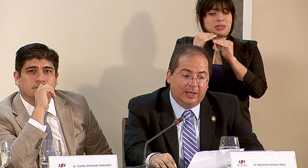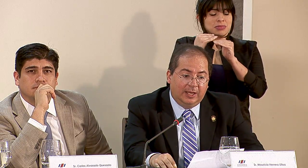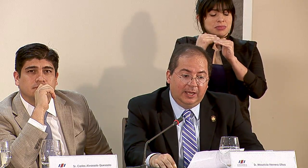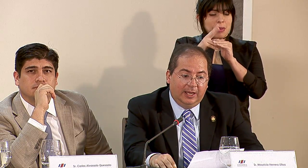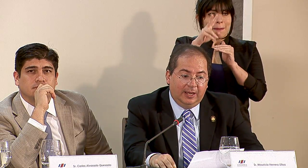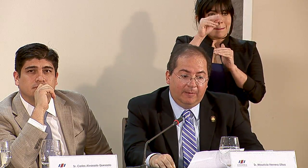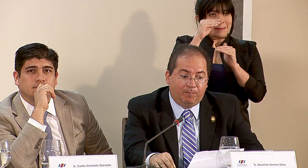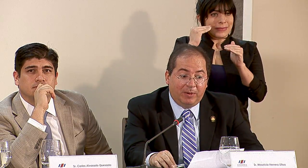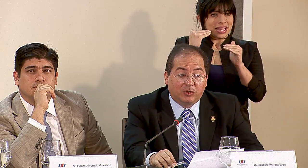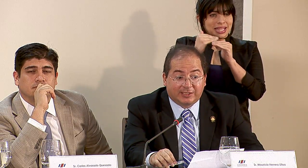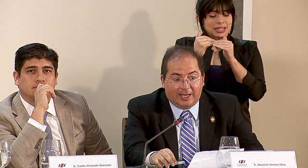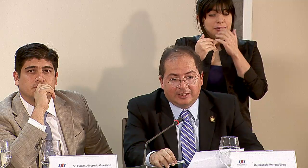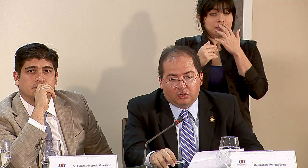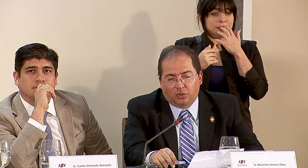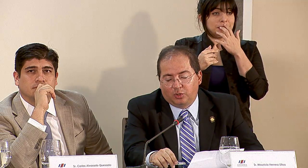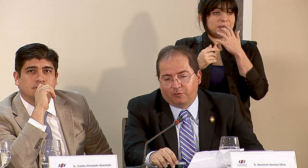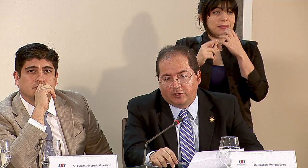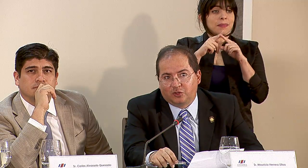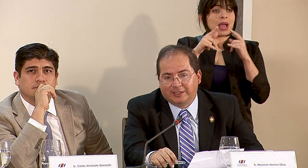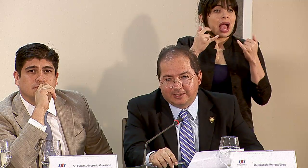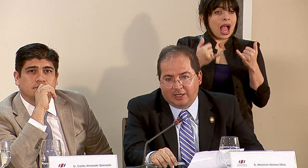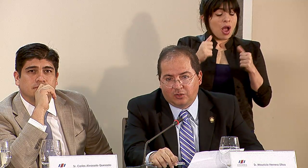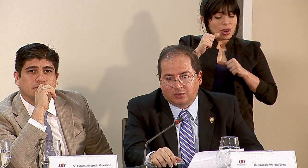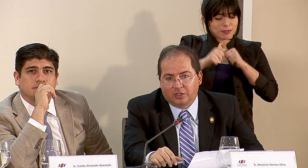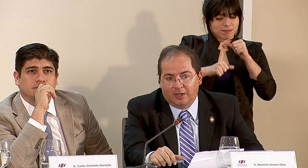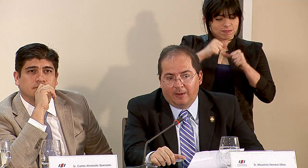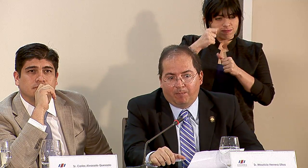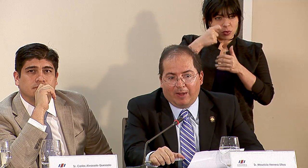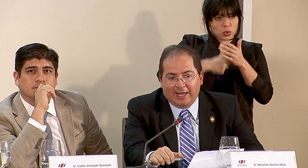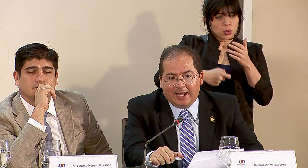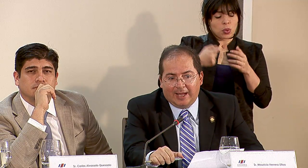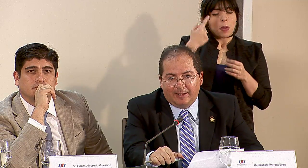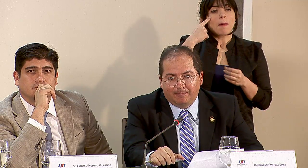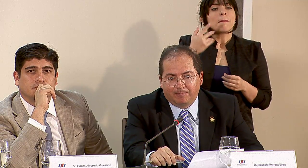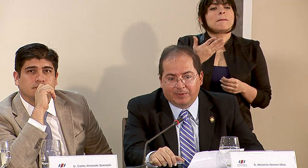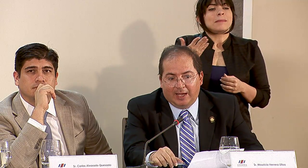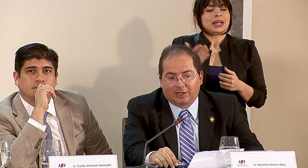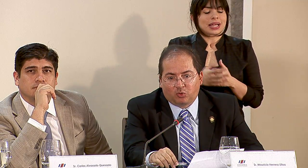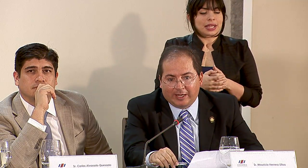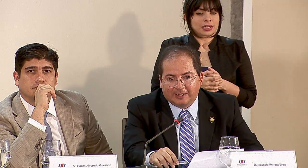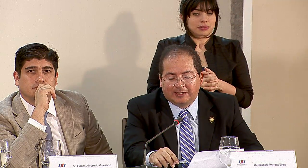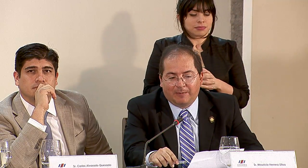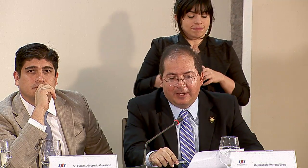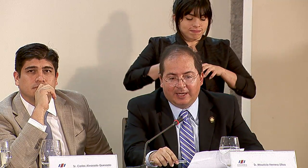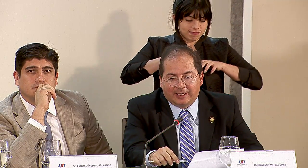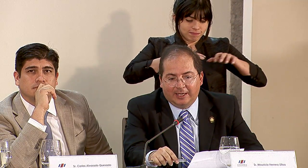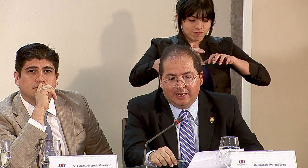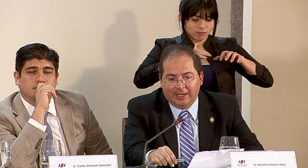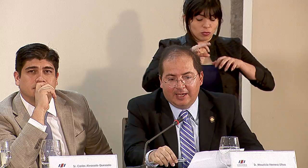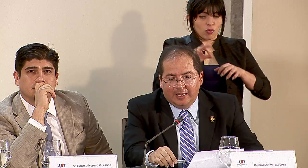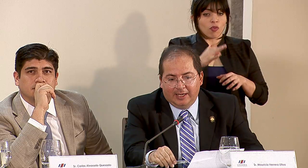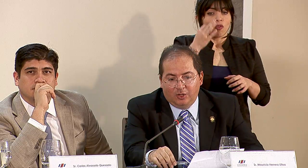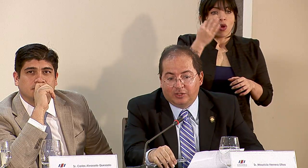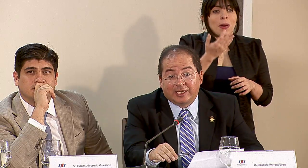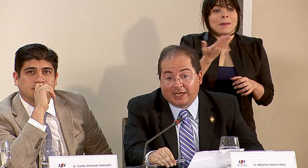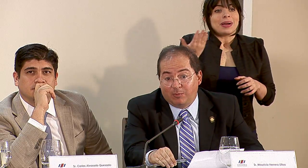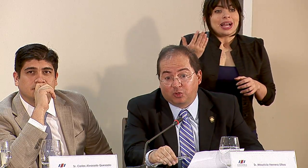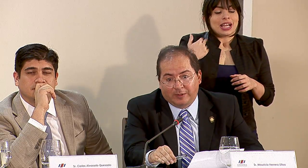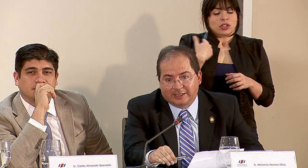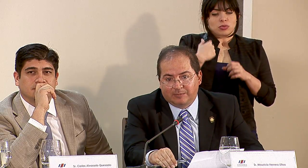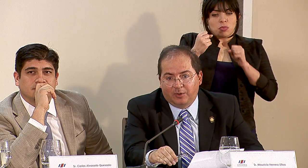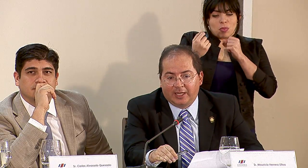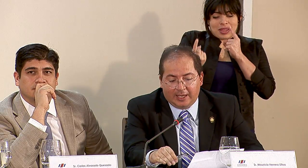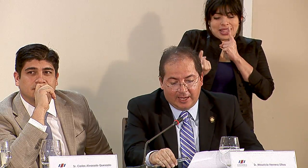20, pero se están haciendo todos los esfuerzos necesarios para actuar de tal manera que nos